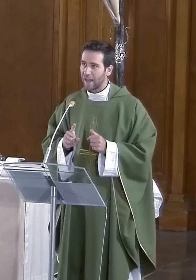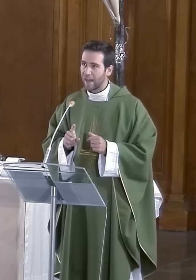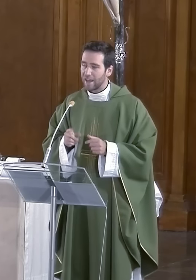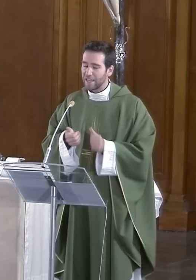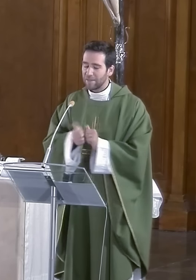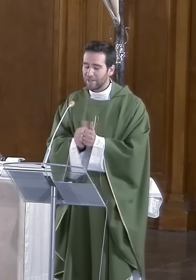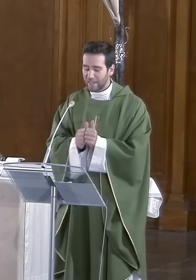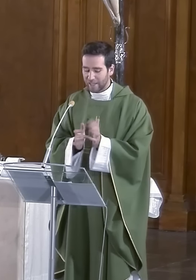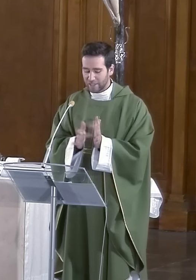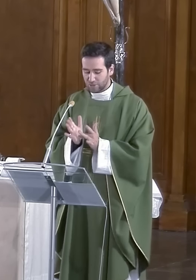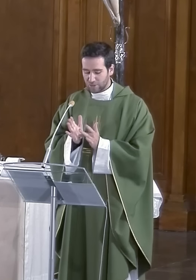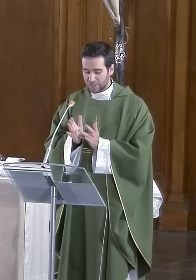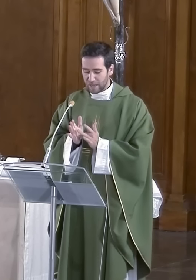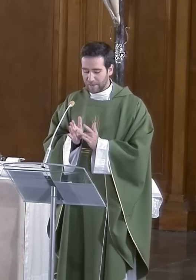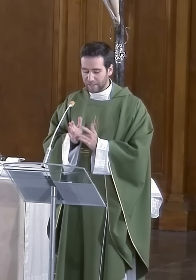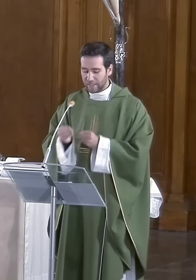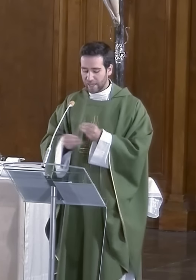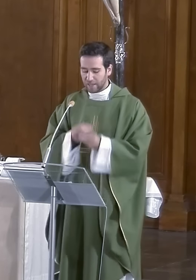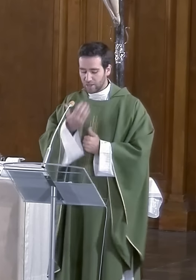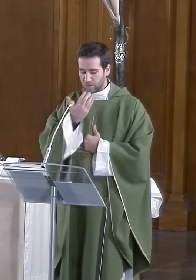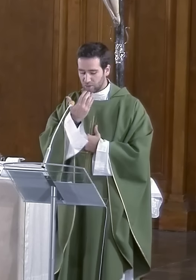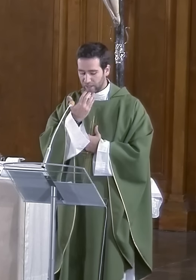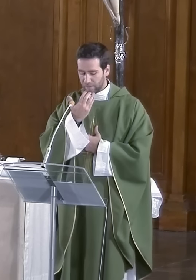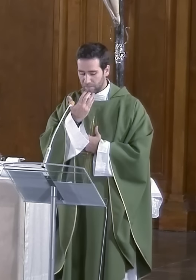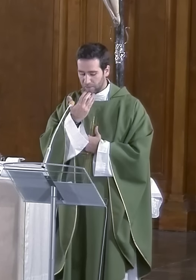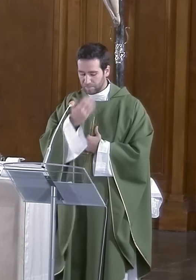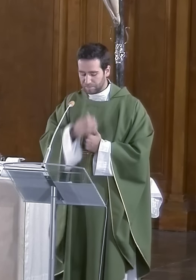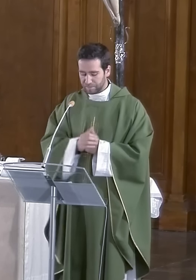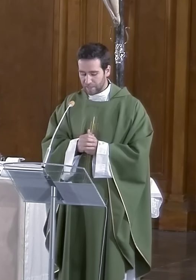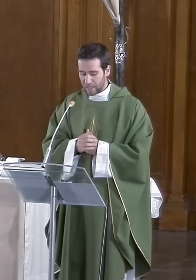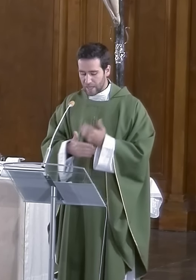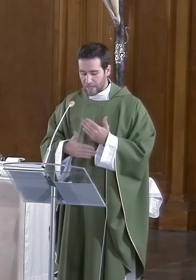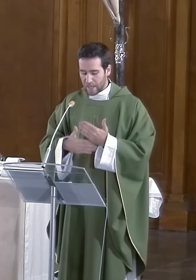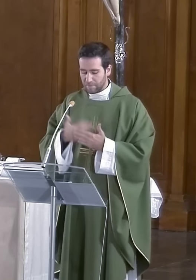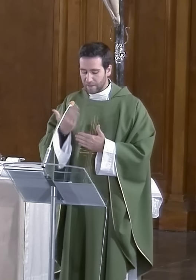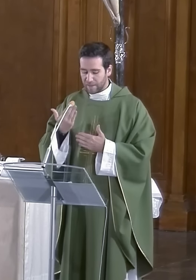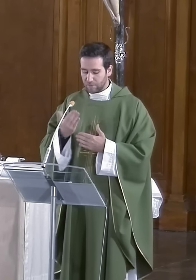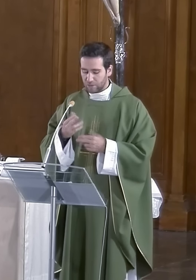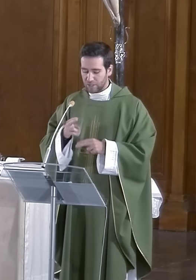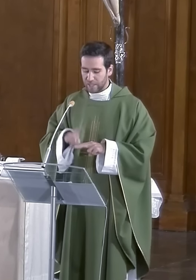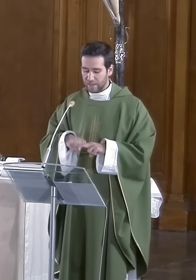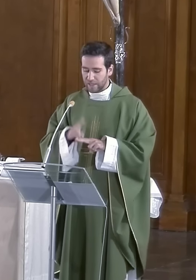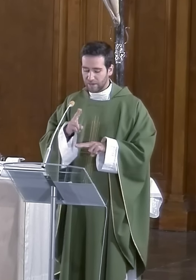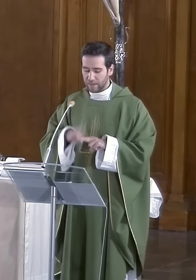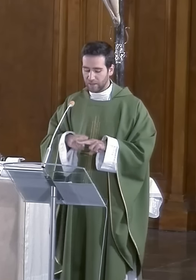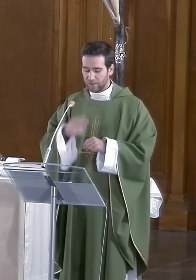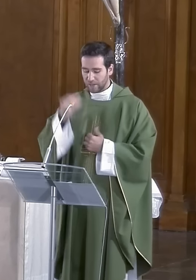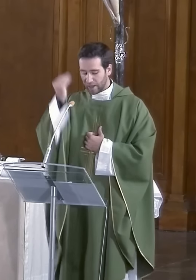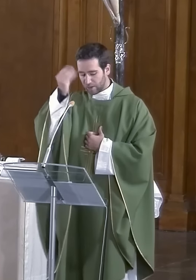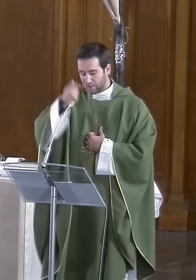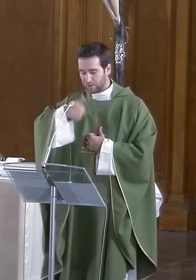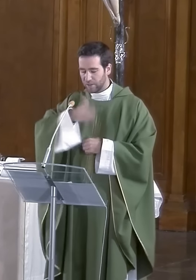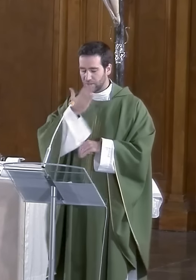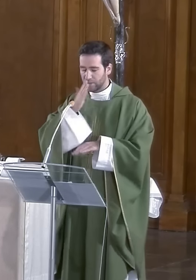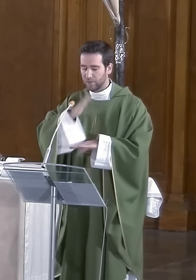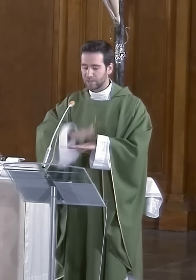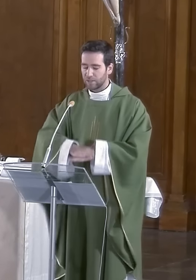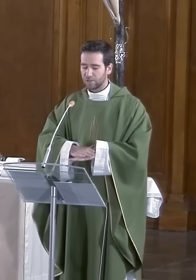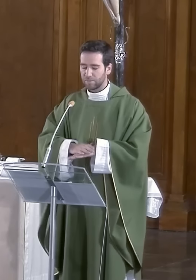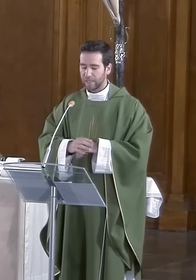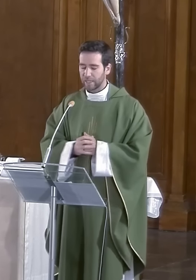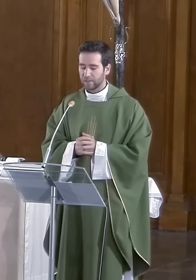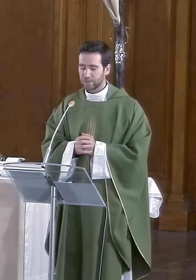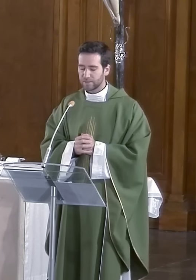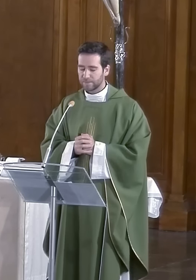a imitar a Jesús y a practicar su ejemplo. Empecemos esta celebración reconociendo